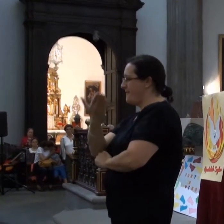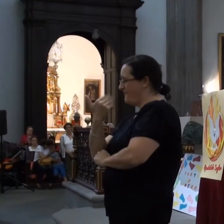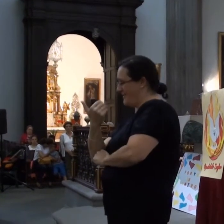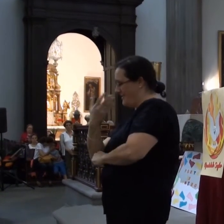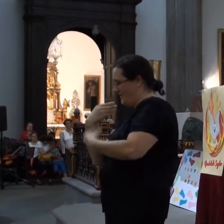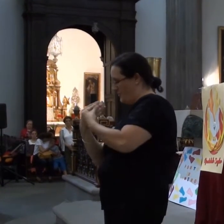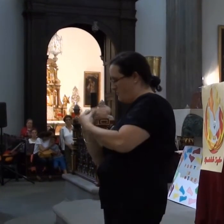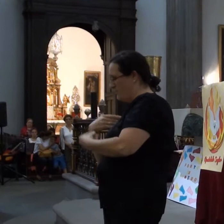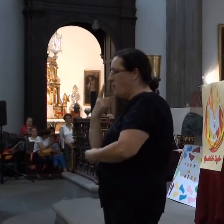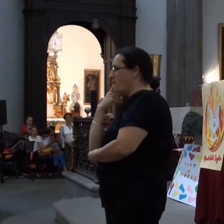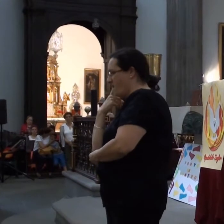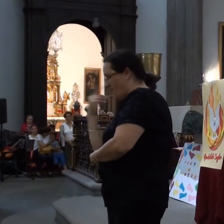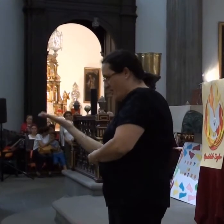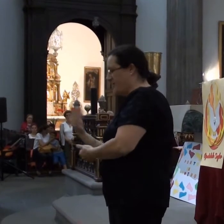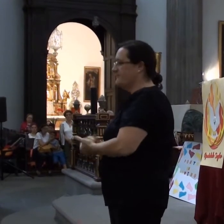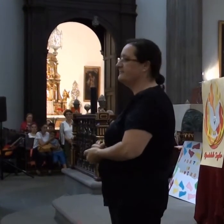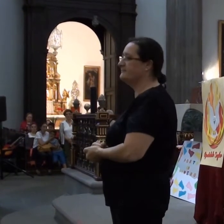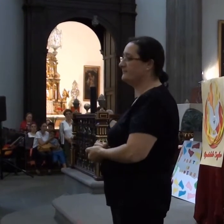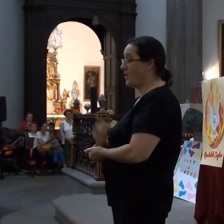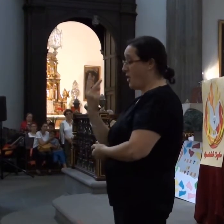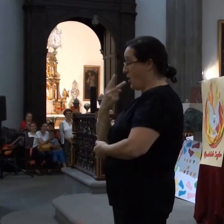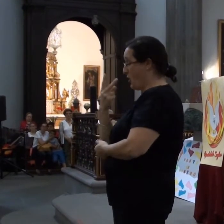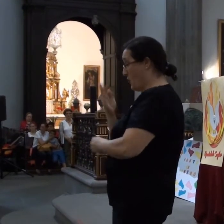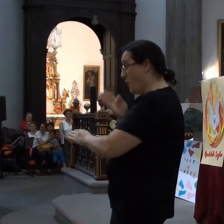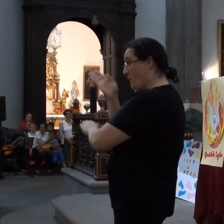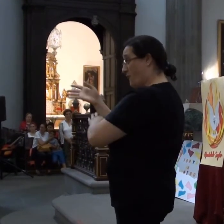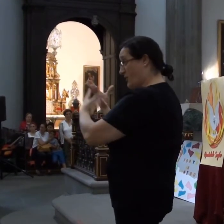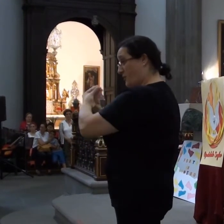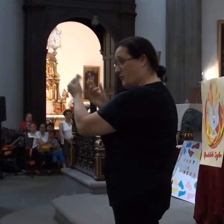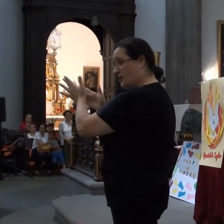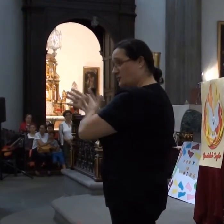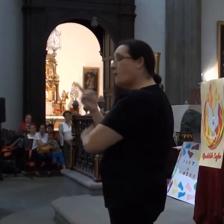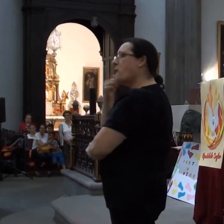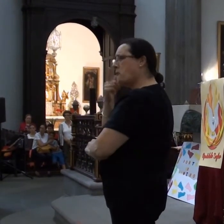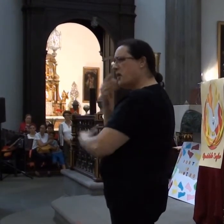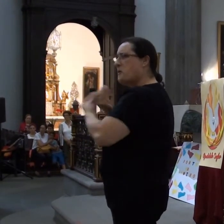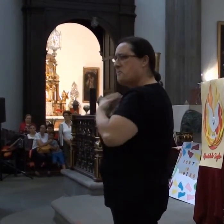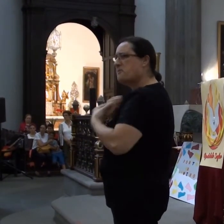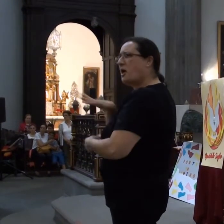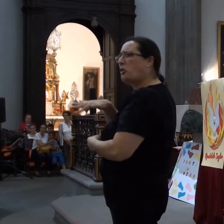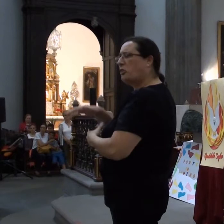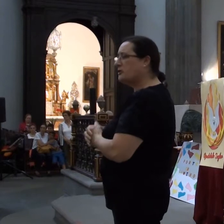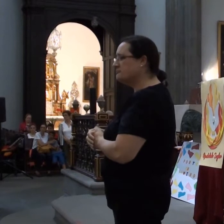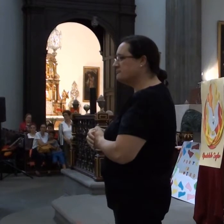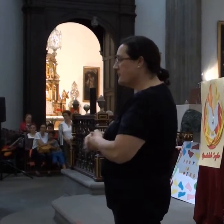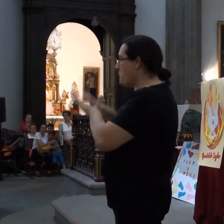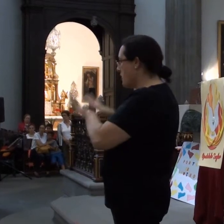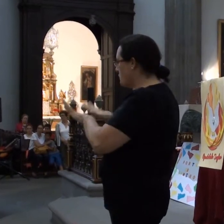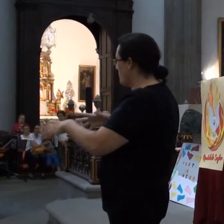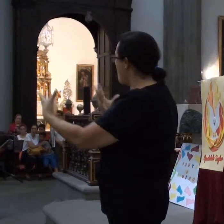veréis fueron y vieron dónde vivían Y permanecieron aquel día